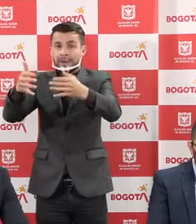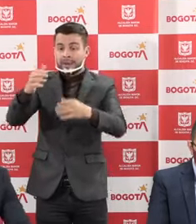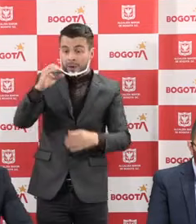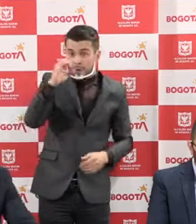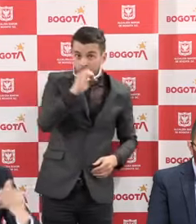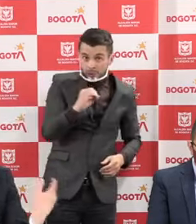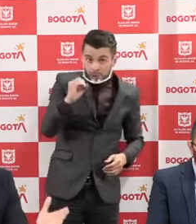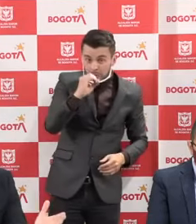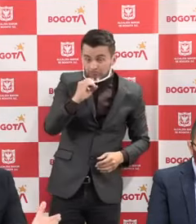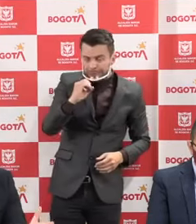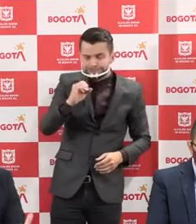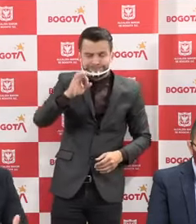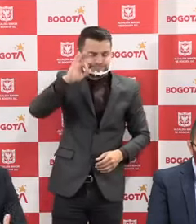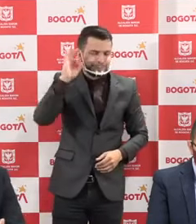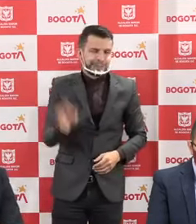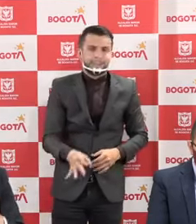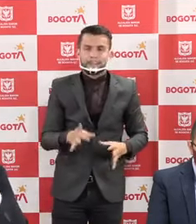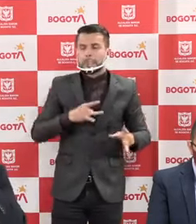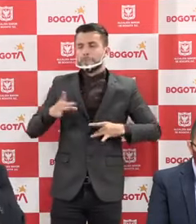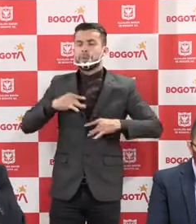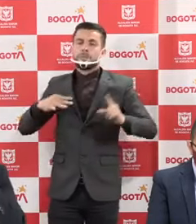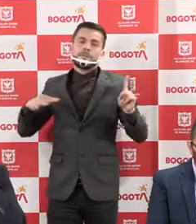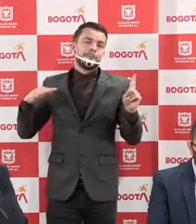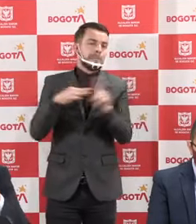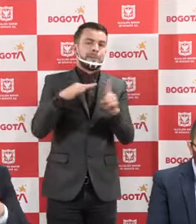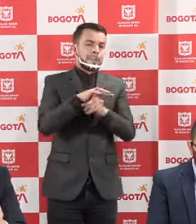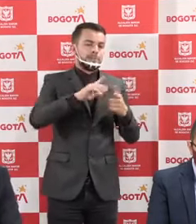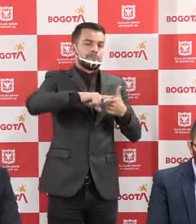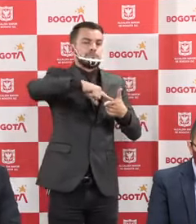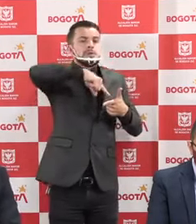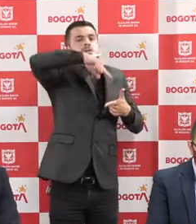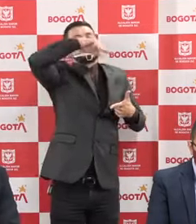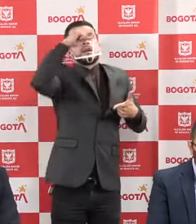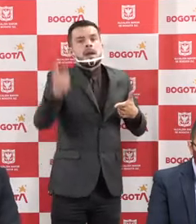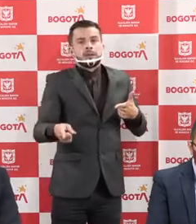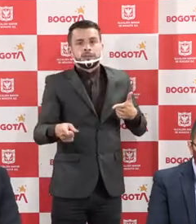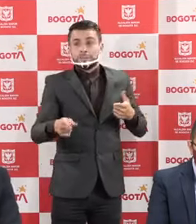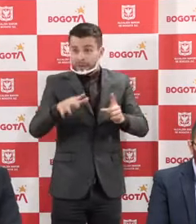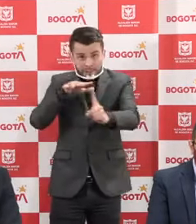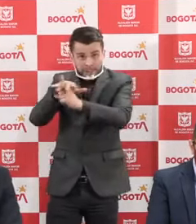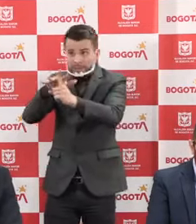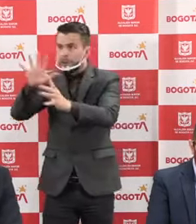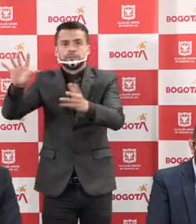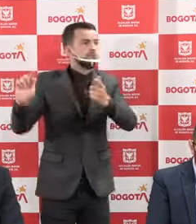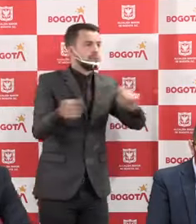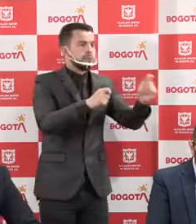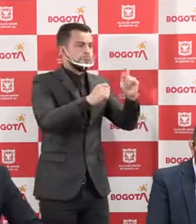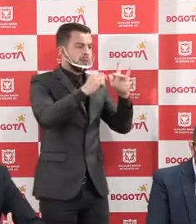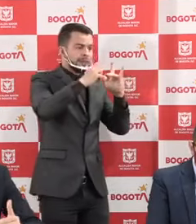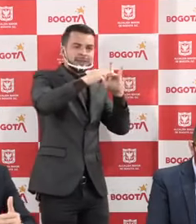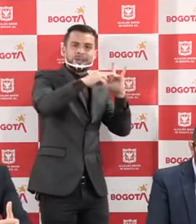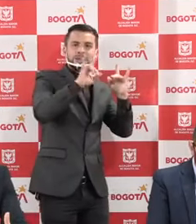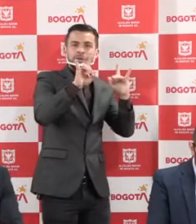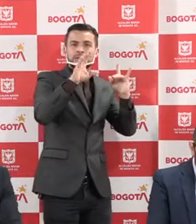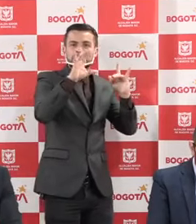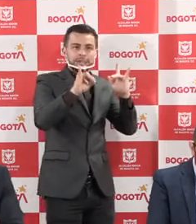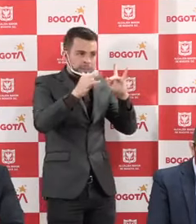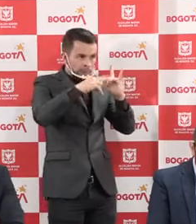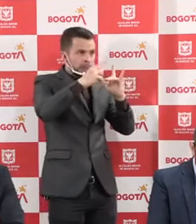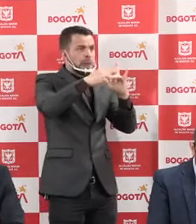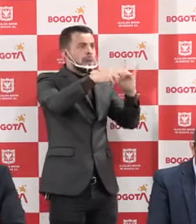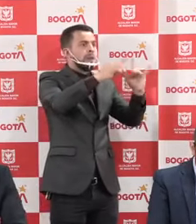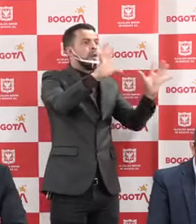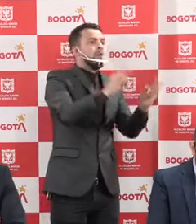de contagio tan acelerado que se van a requerir 9000 camas de cuidado intensivo en la capital del país bogotá hecho un esfuerzo enorme para llegar hasta